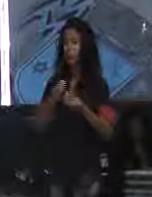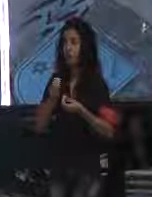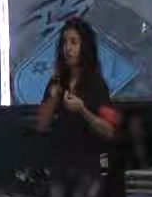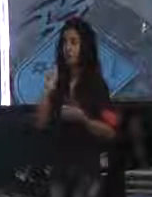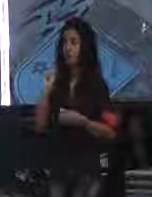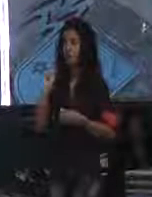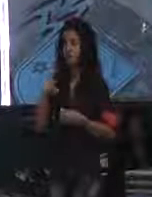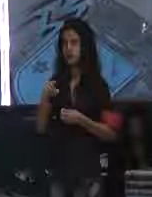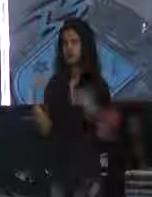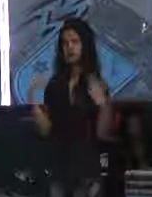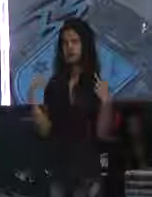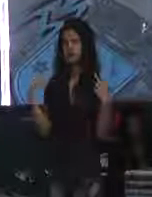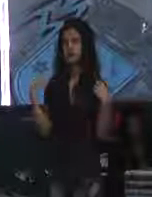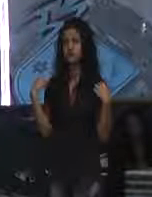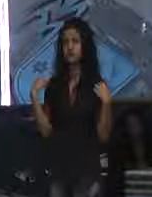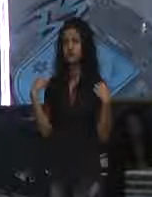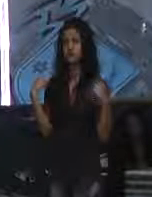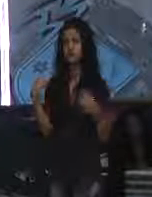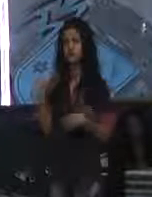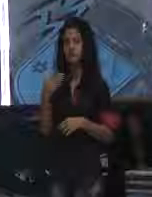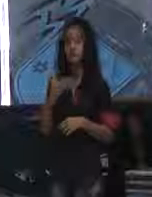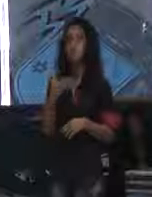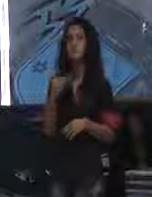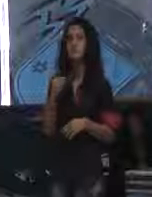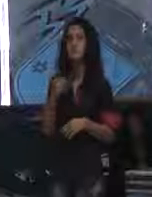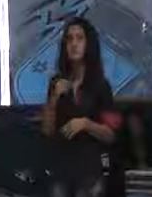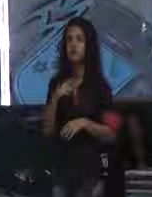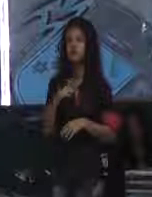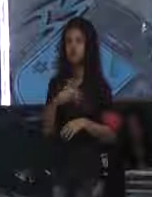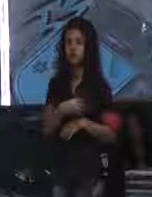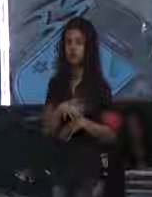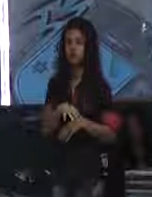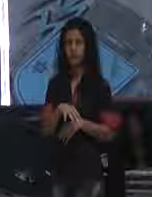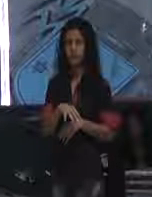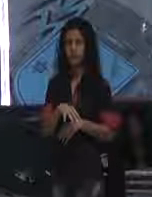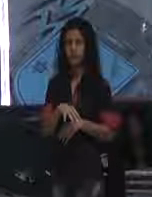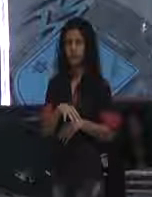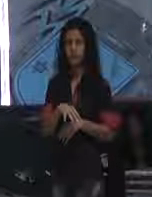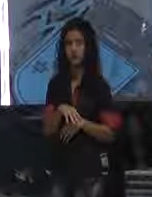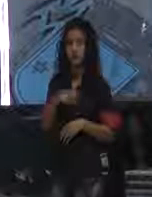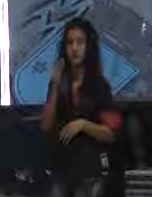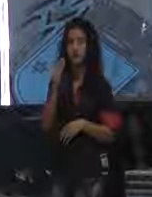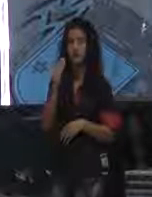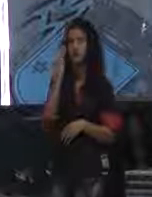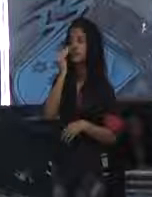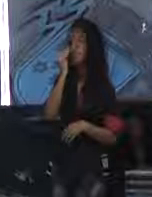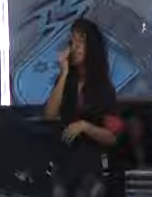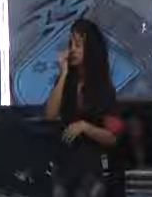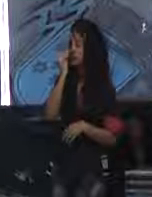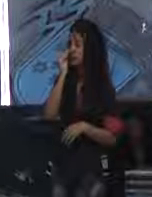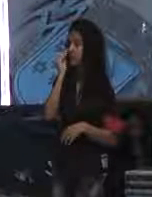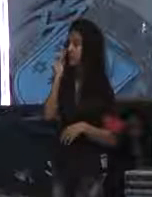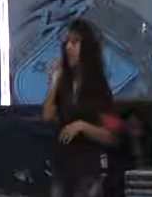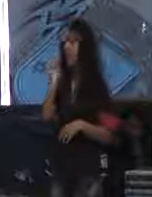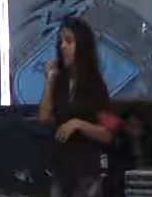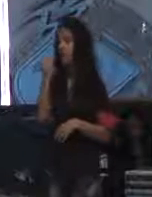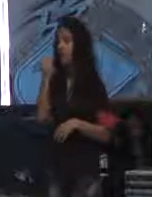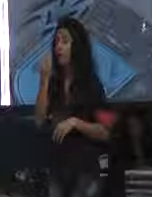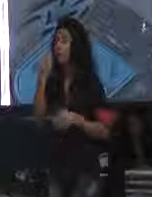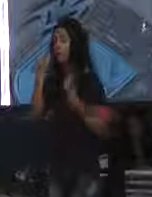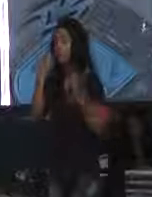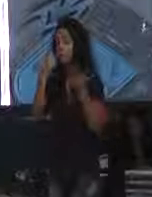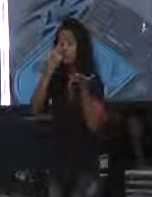o motorista? E se quando vai para Salvador, vai para aventurar ou vai já direcionado para